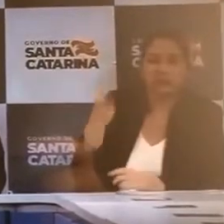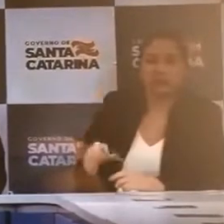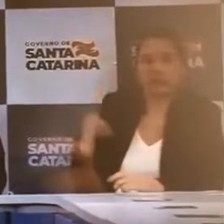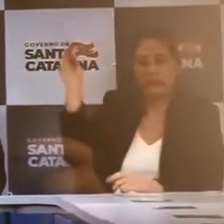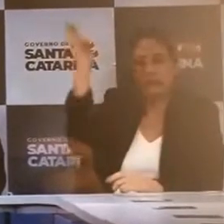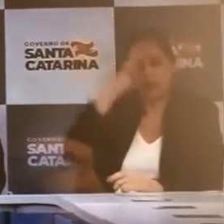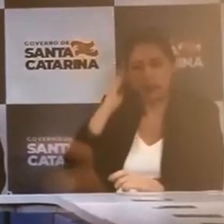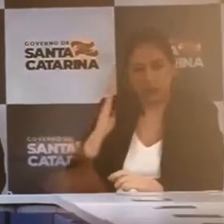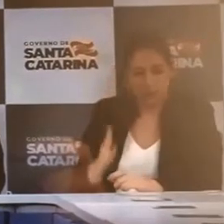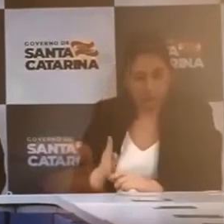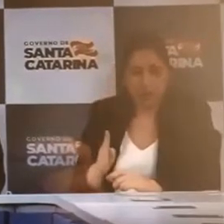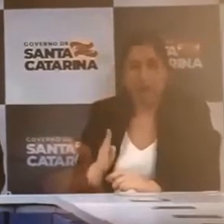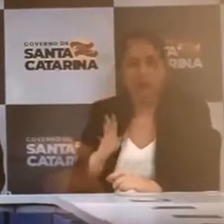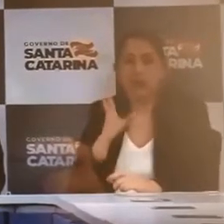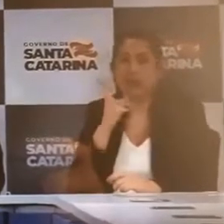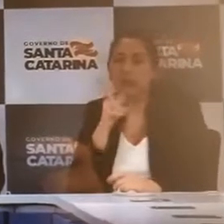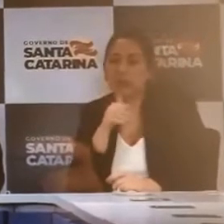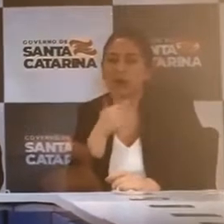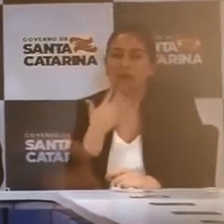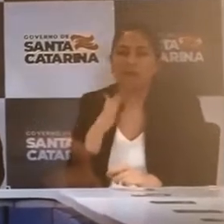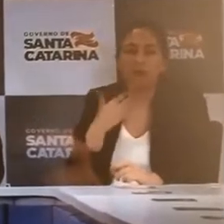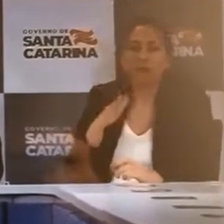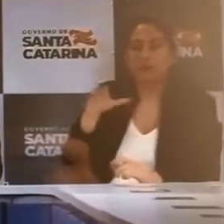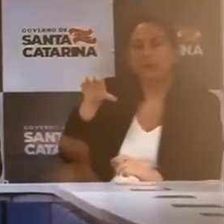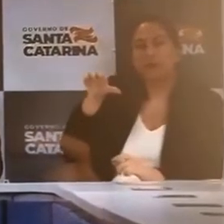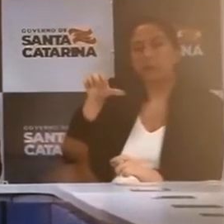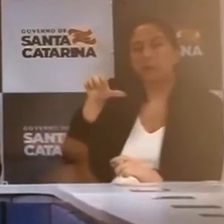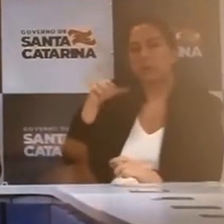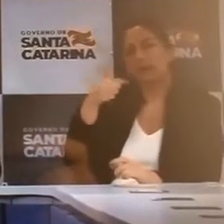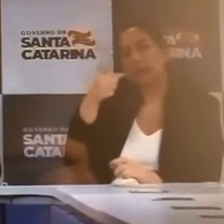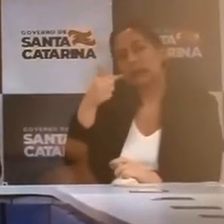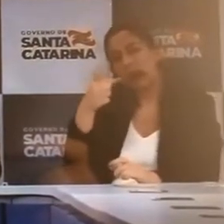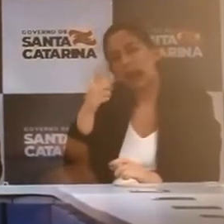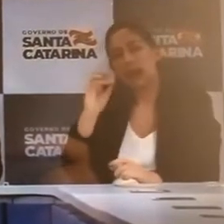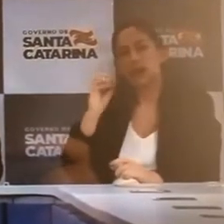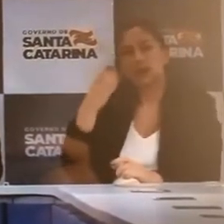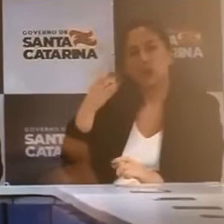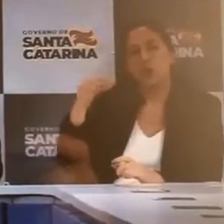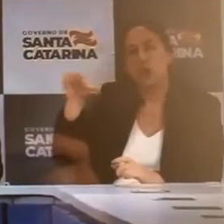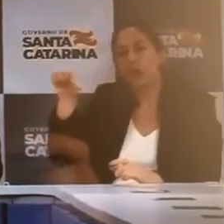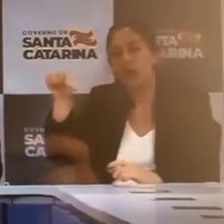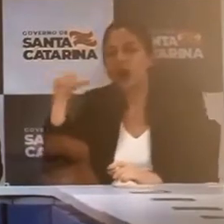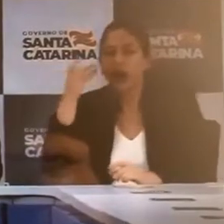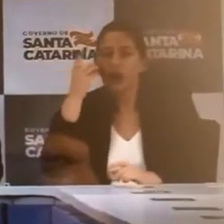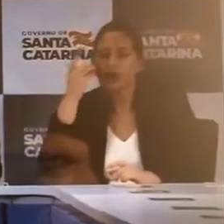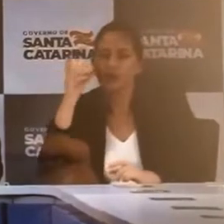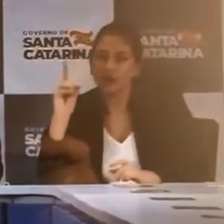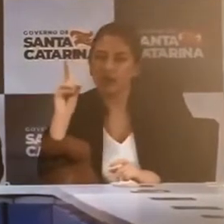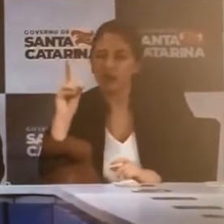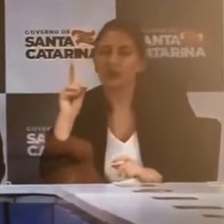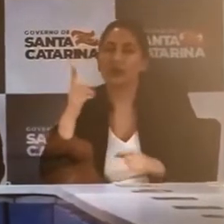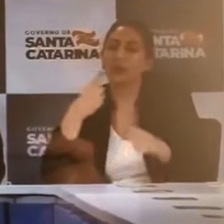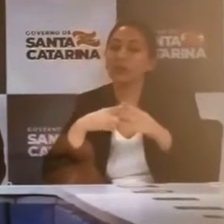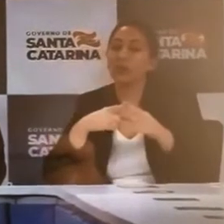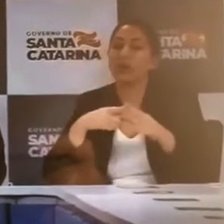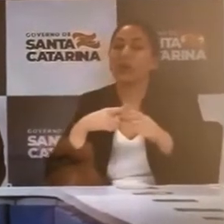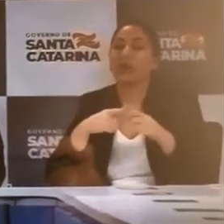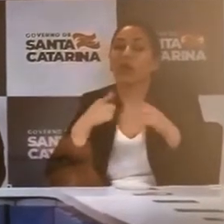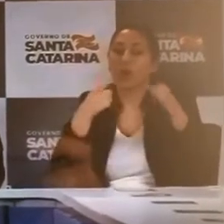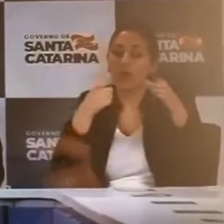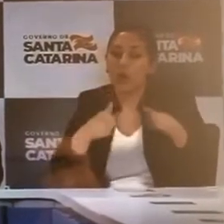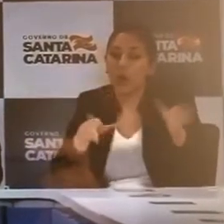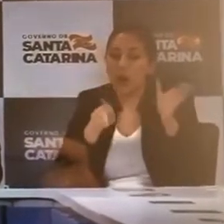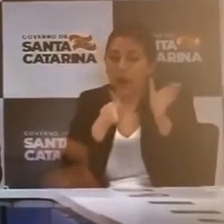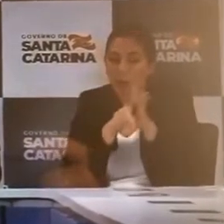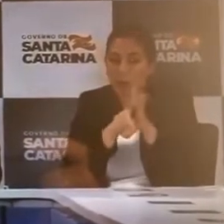entre 7 e 9 dias para emissão de resultados, porque nós tínhamos uma centralização no estado do Rio de Janeiro, que era o nosso laboratório referência. Hoje, os